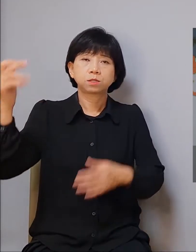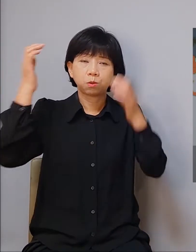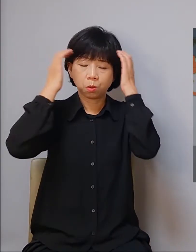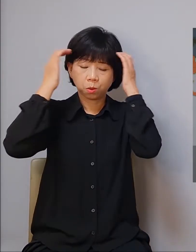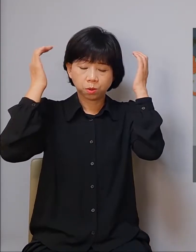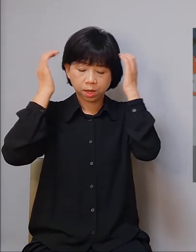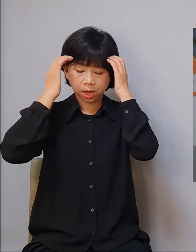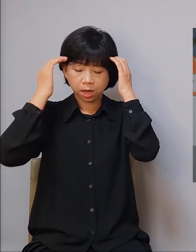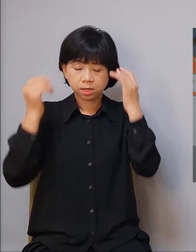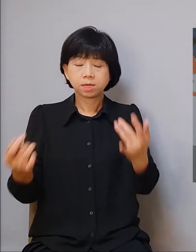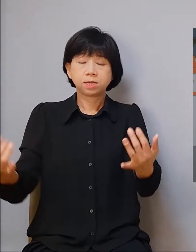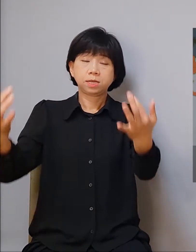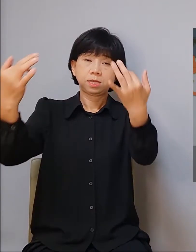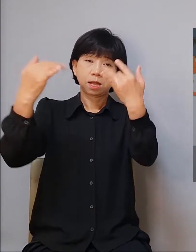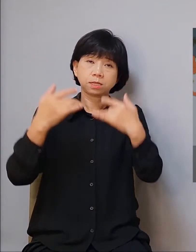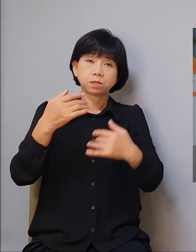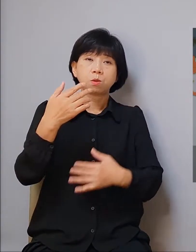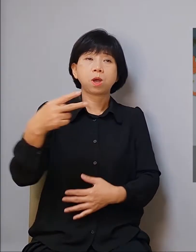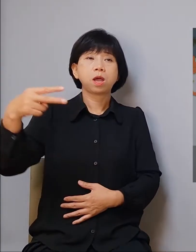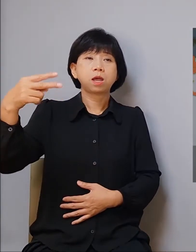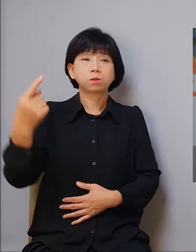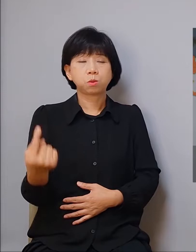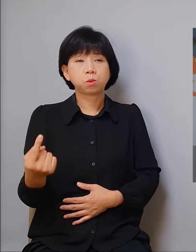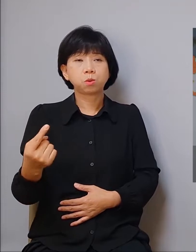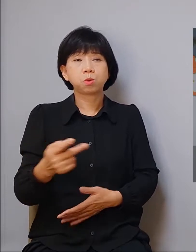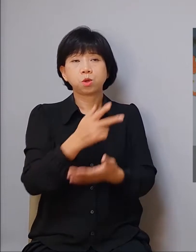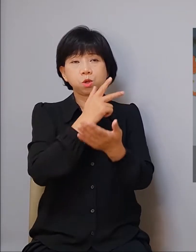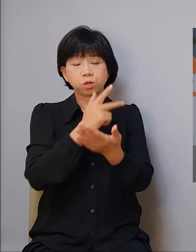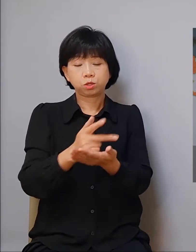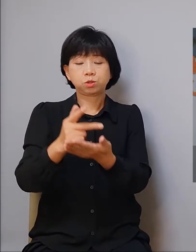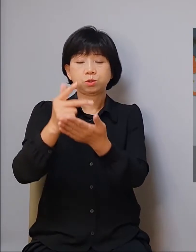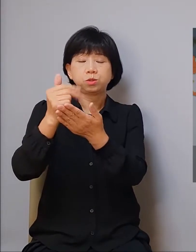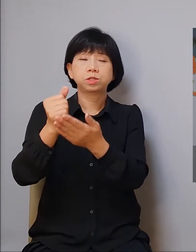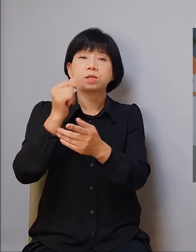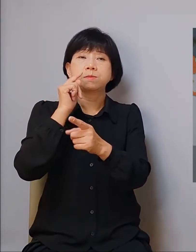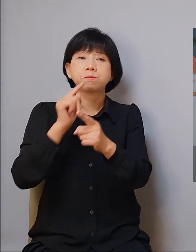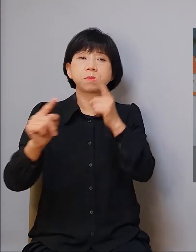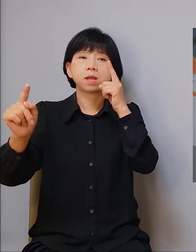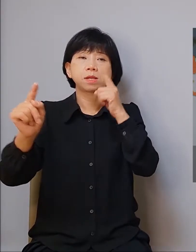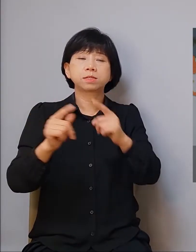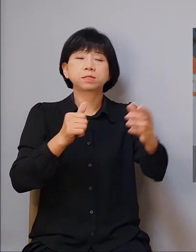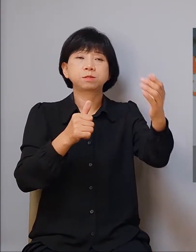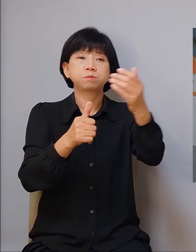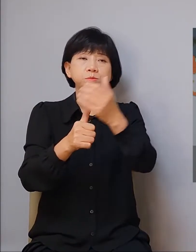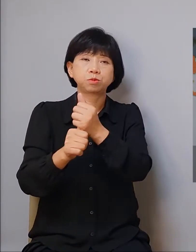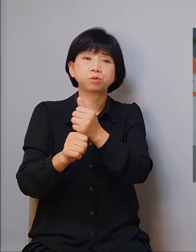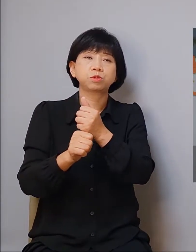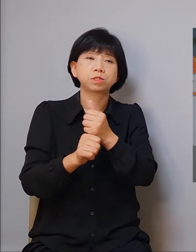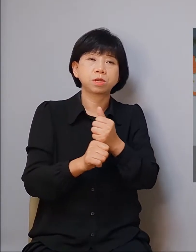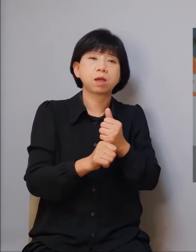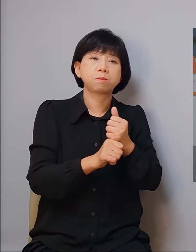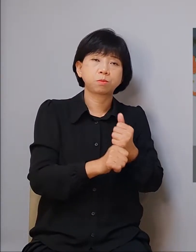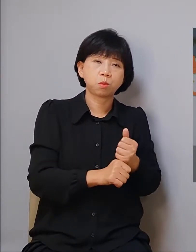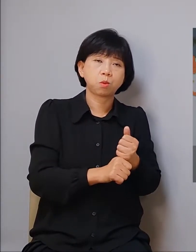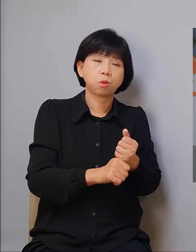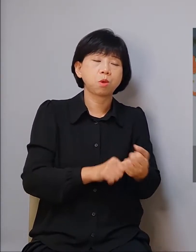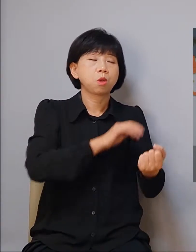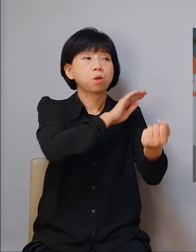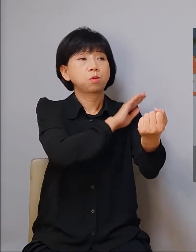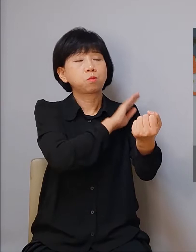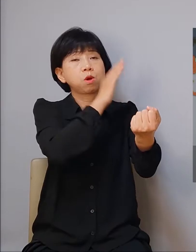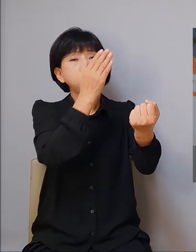애워싸 큰 고난이 닥쳐와도 주님 말씀